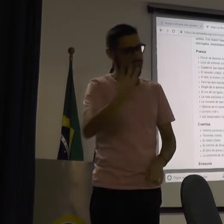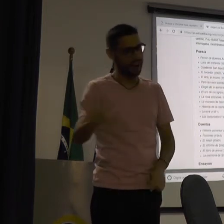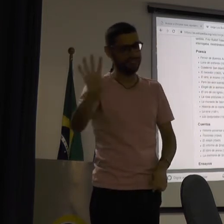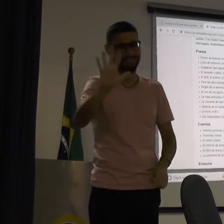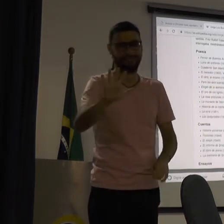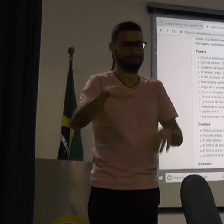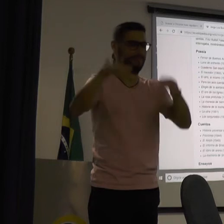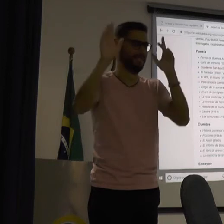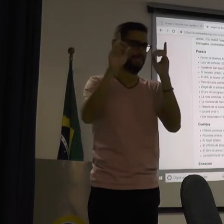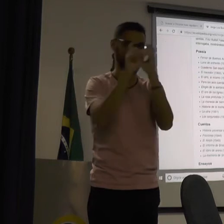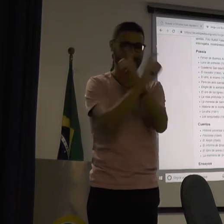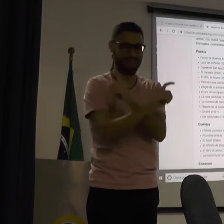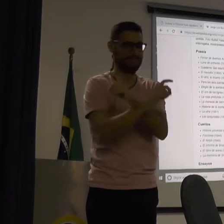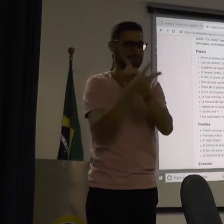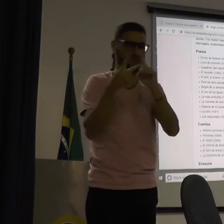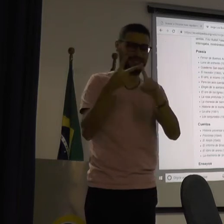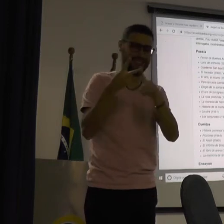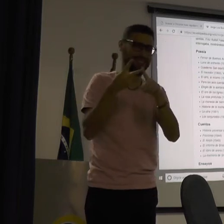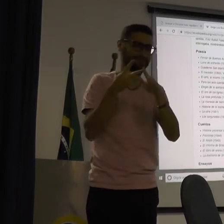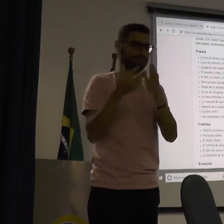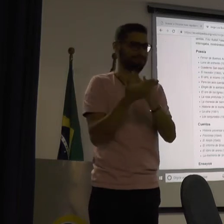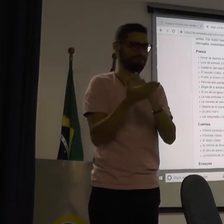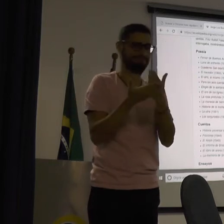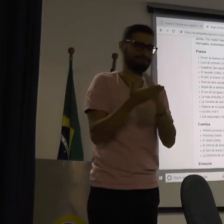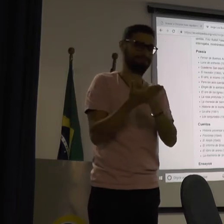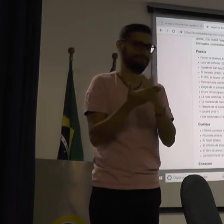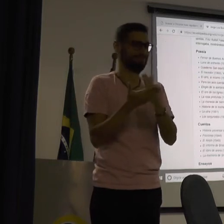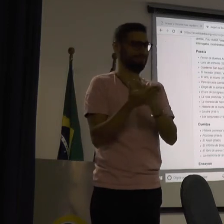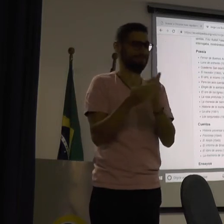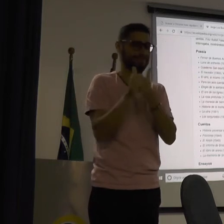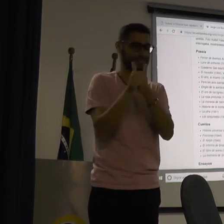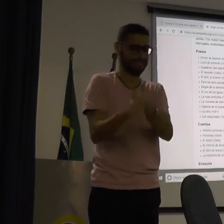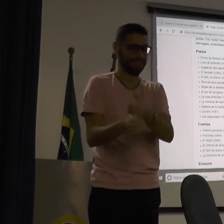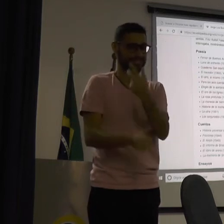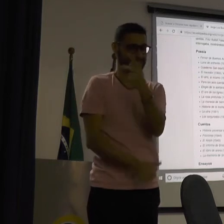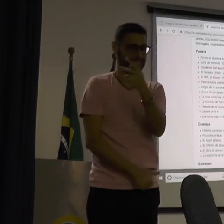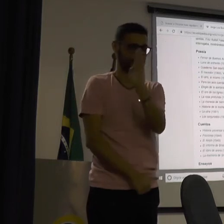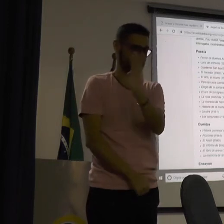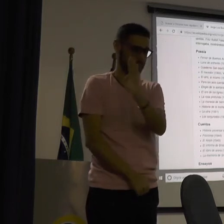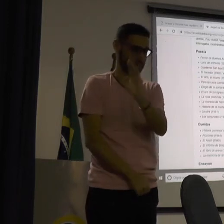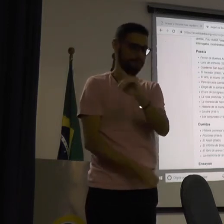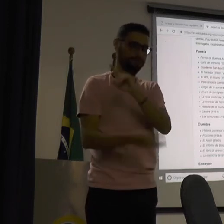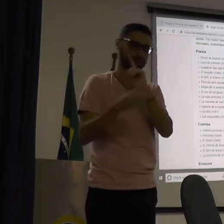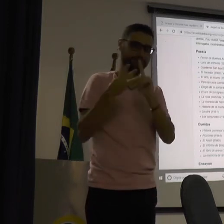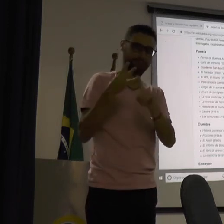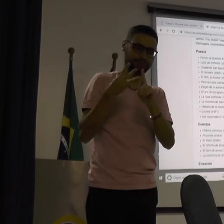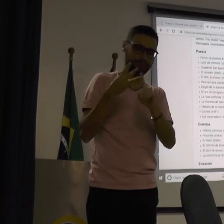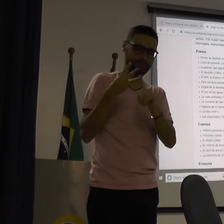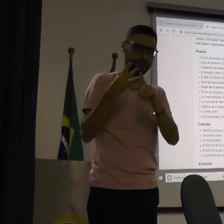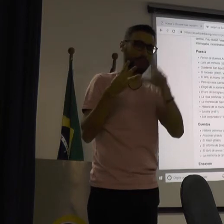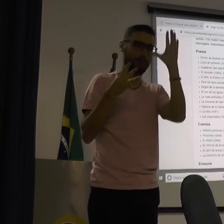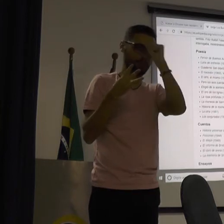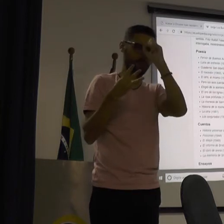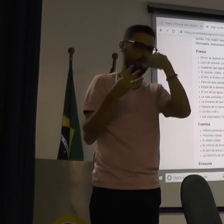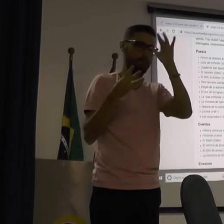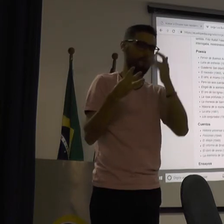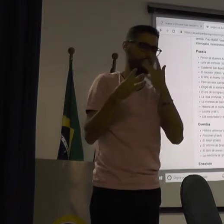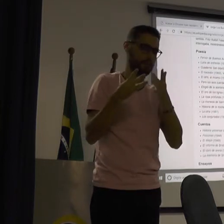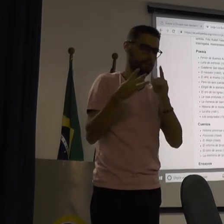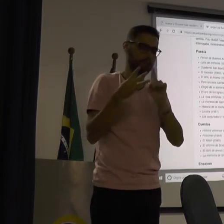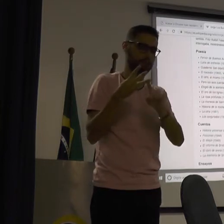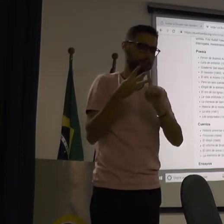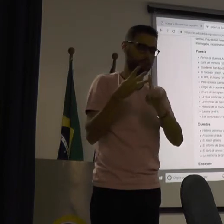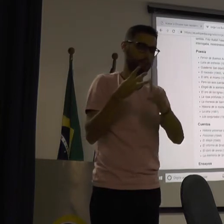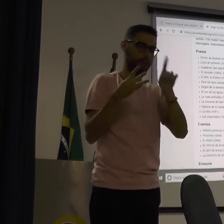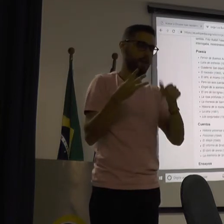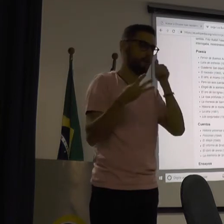Isso aí eu segui muito parcialmente. A terceira senda, essa para mim foi mais fácil, que é o elogio